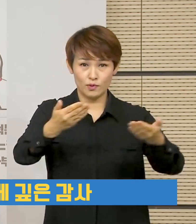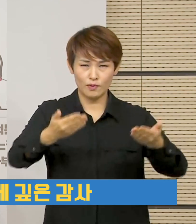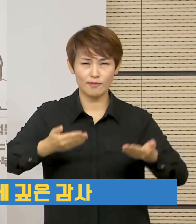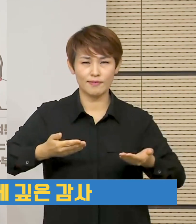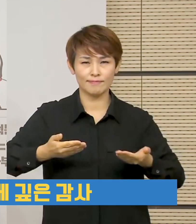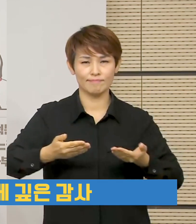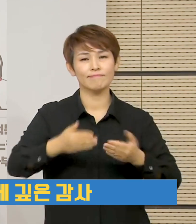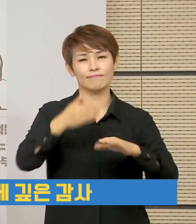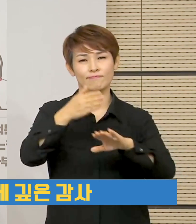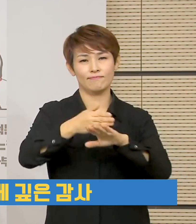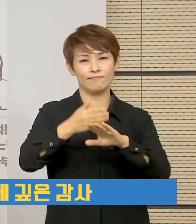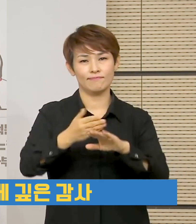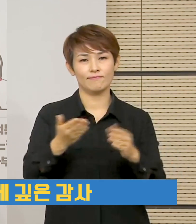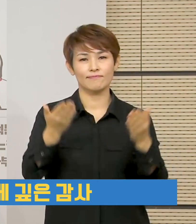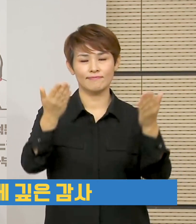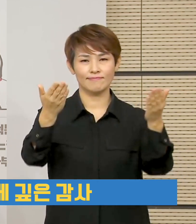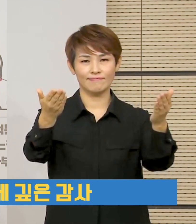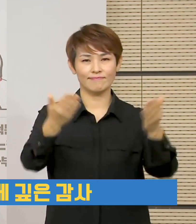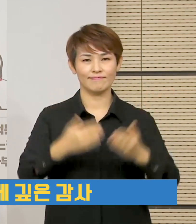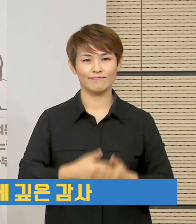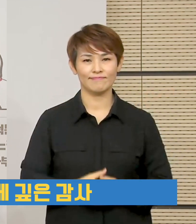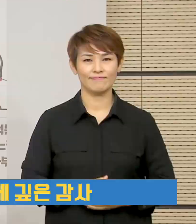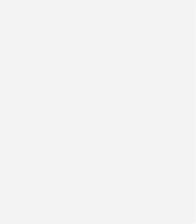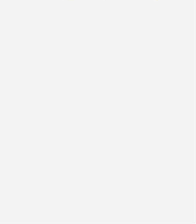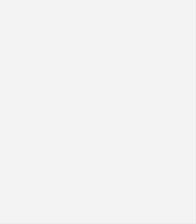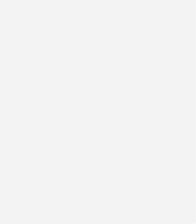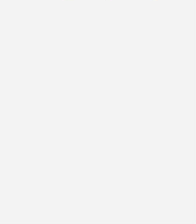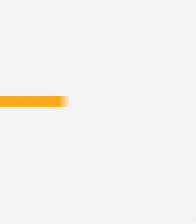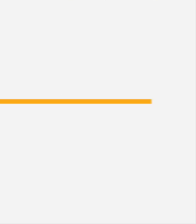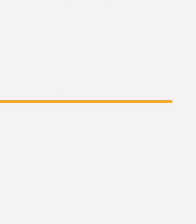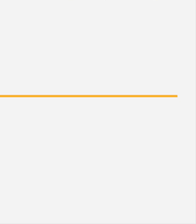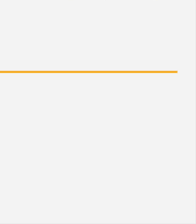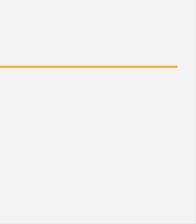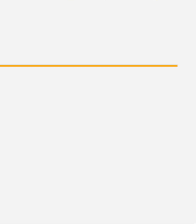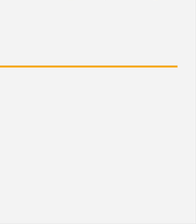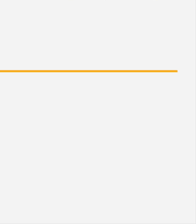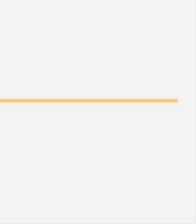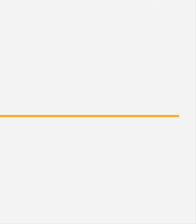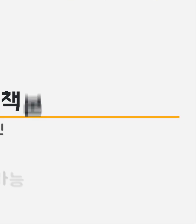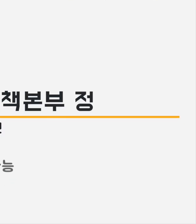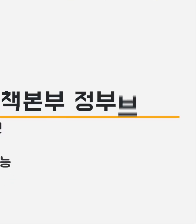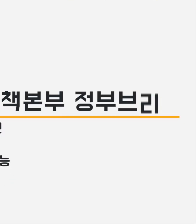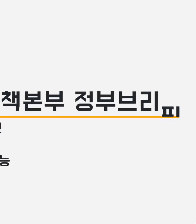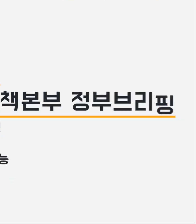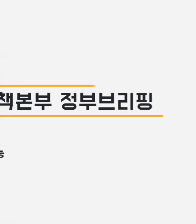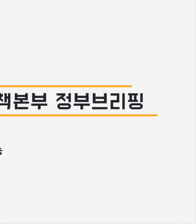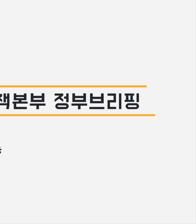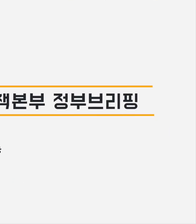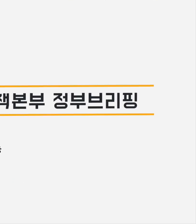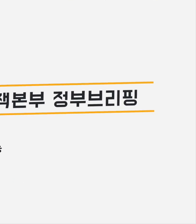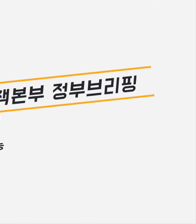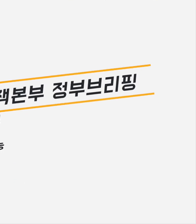자리를 빌어 다시 한번 깊은 감사의 말씀을 드립니다 으